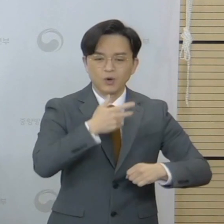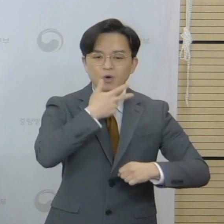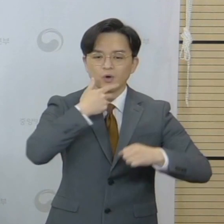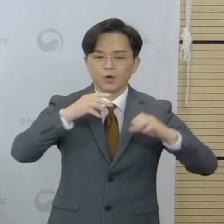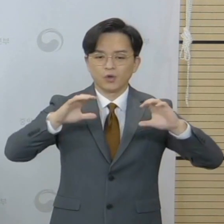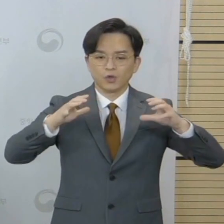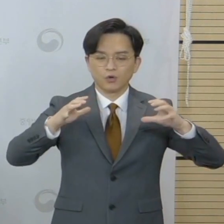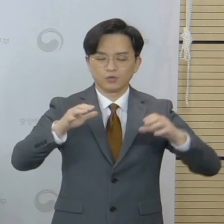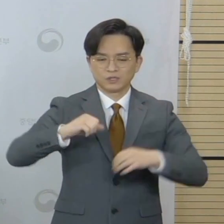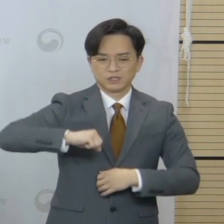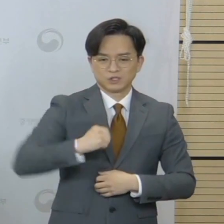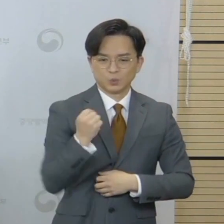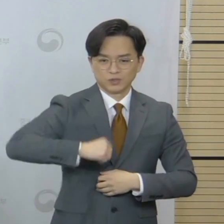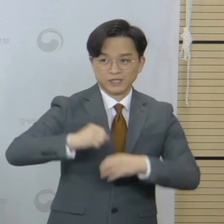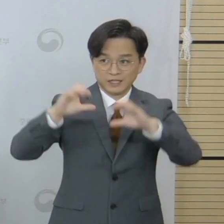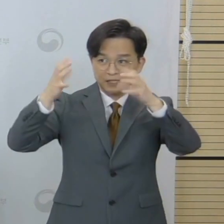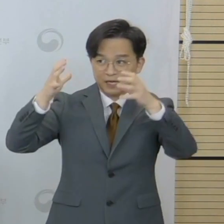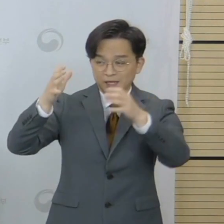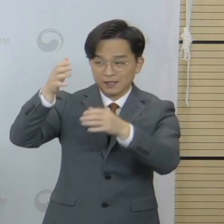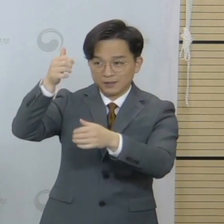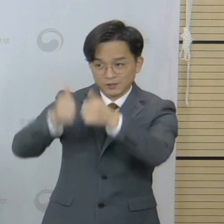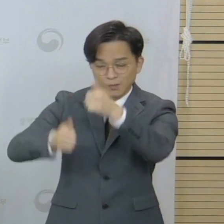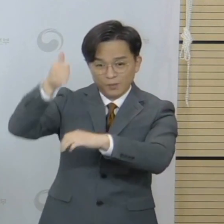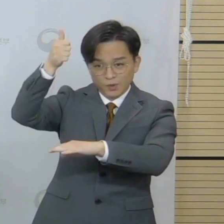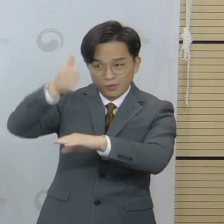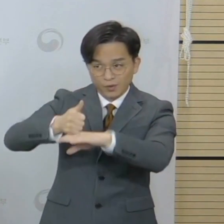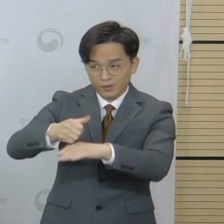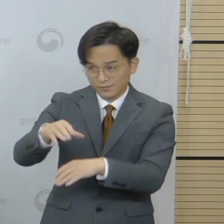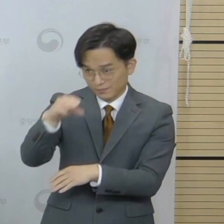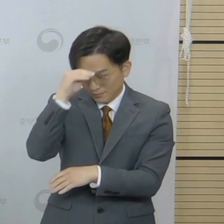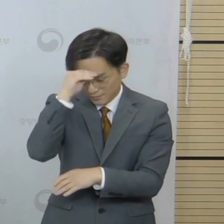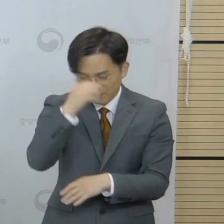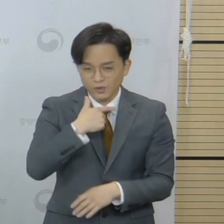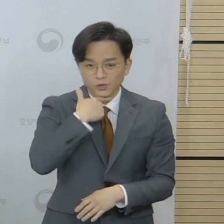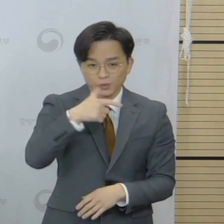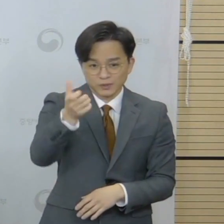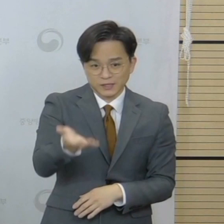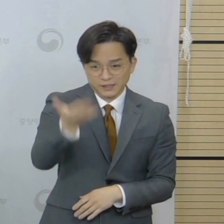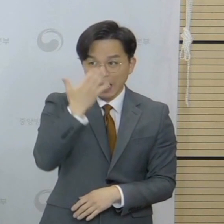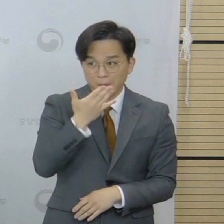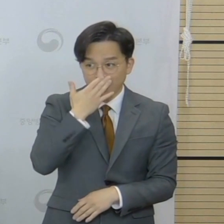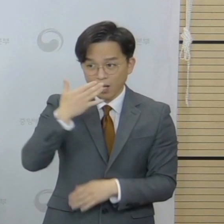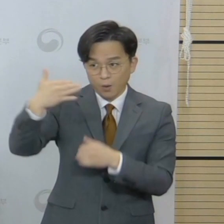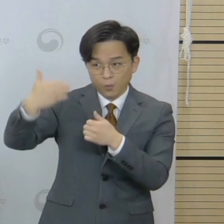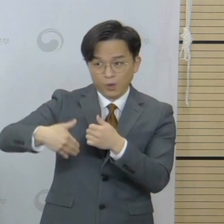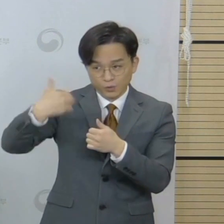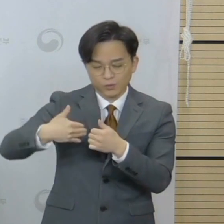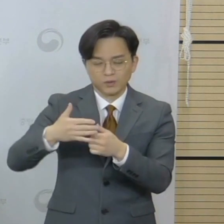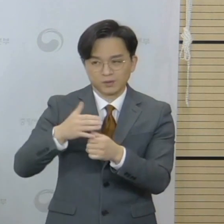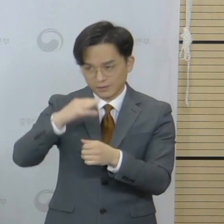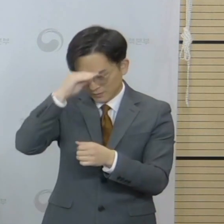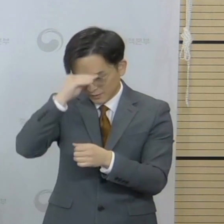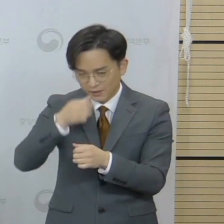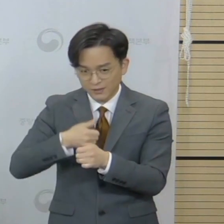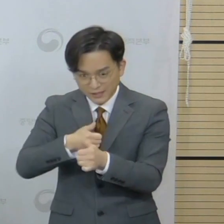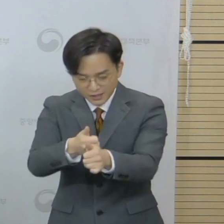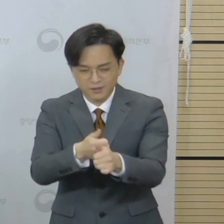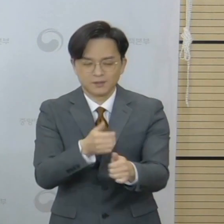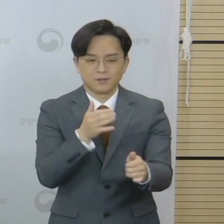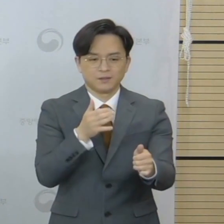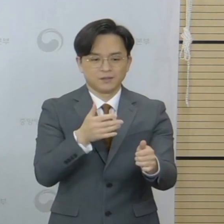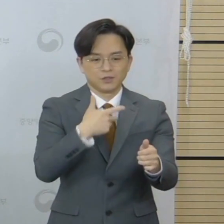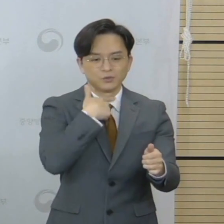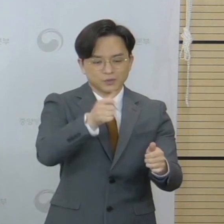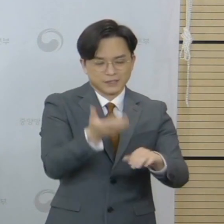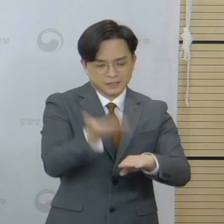접종 결과를 근거로 65세 이상에 대한 아스트라제네카 의 사용을 권고한 바 있습니다 이에 따라 요양 병원